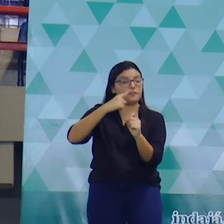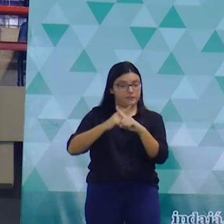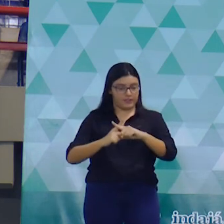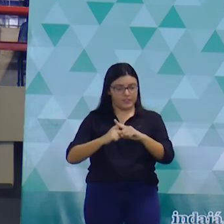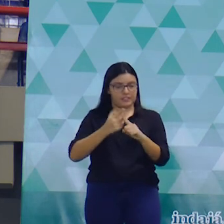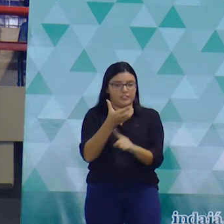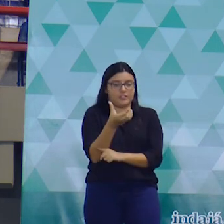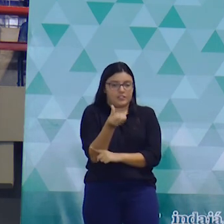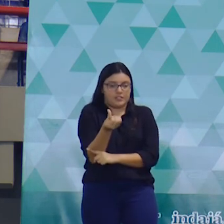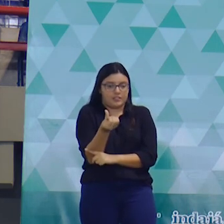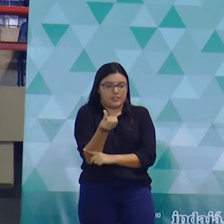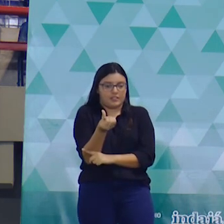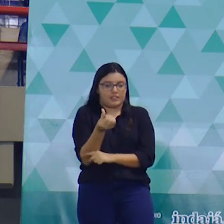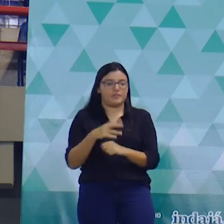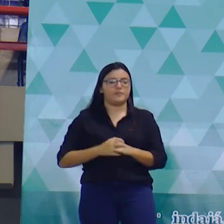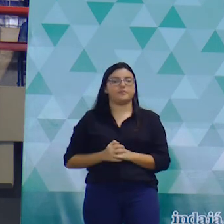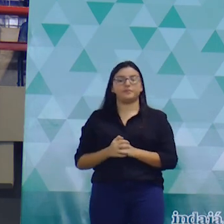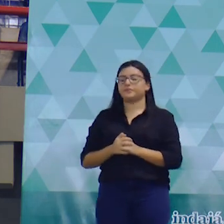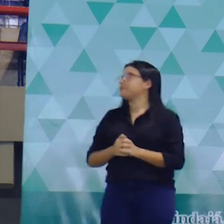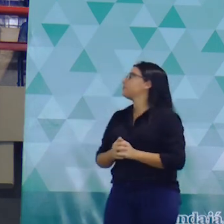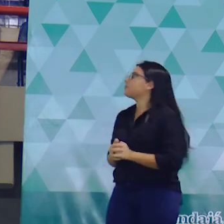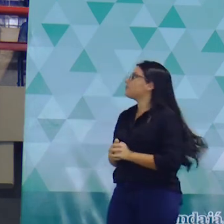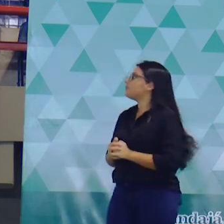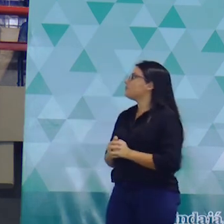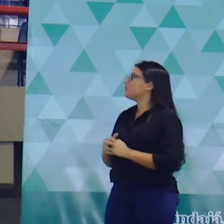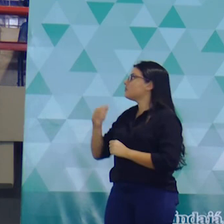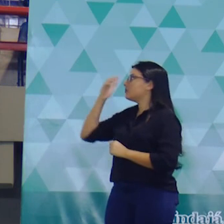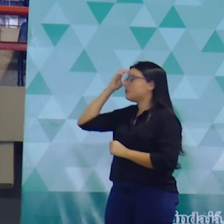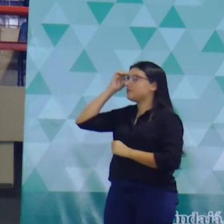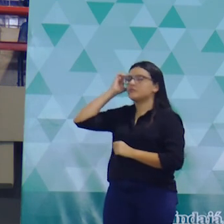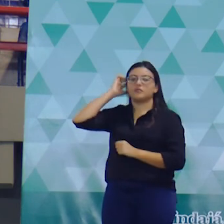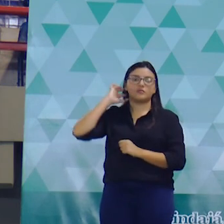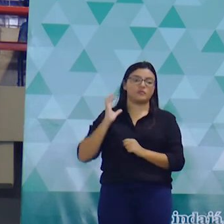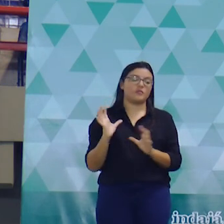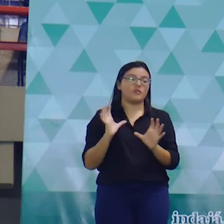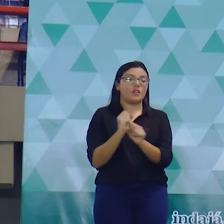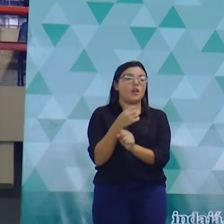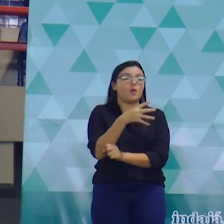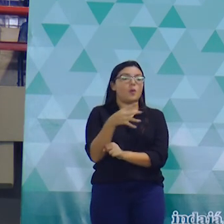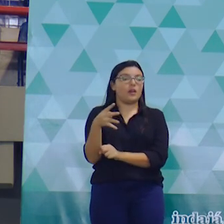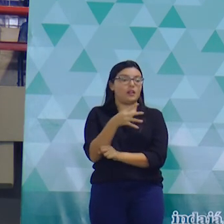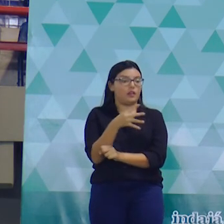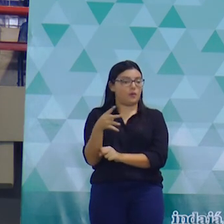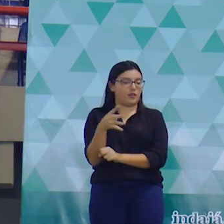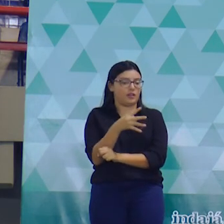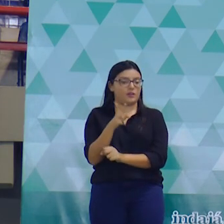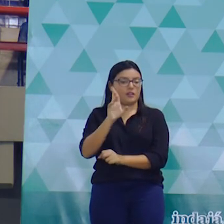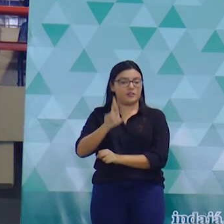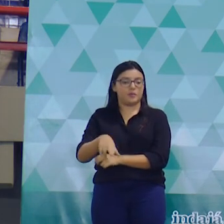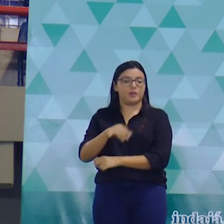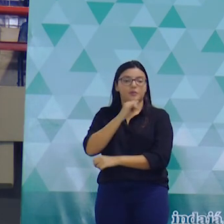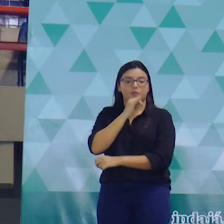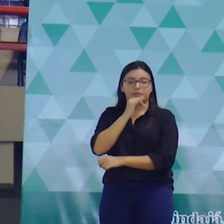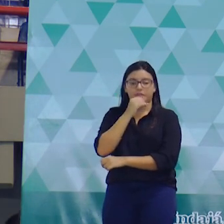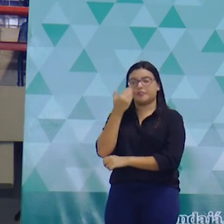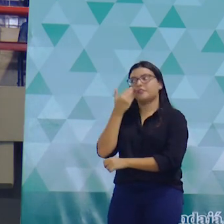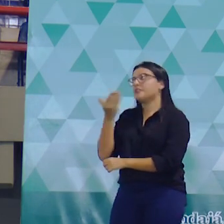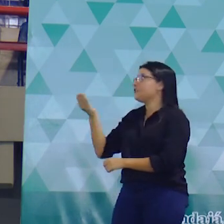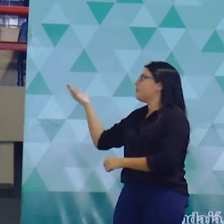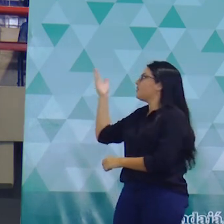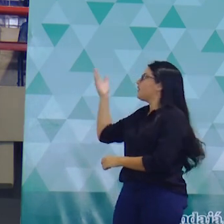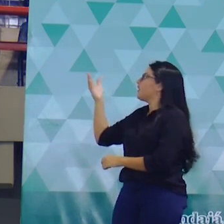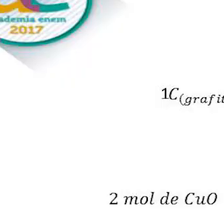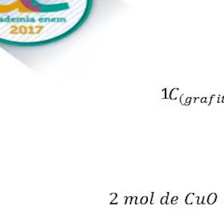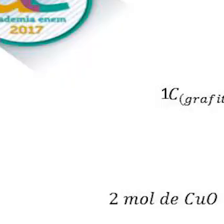tem um carbono, 12. 2 vezes 16 mais 12 vai dar 44. Ou seja, a massa molar